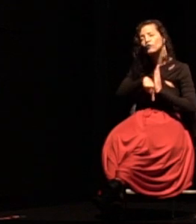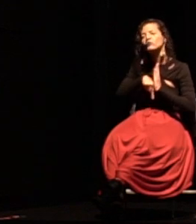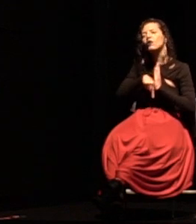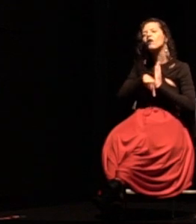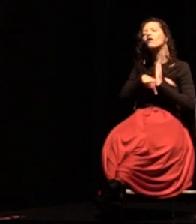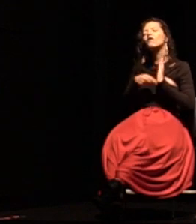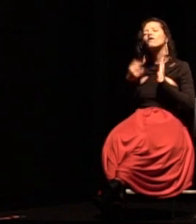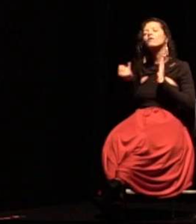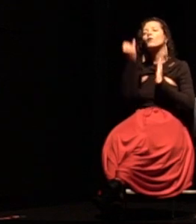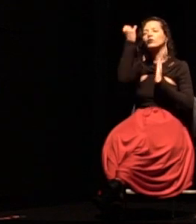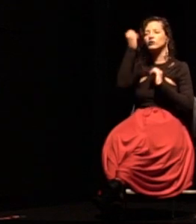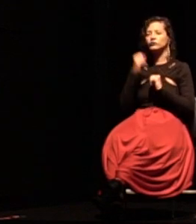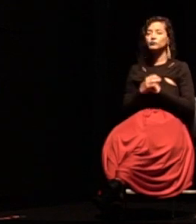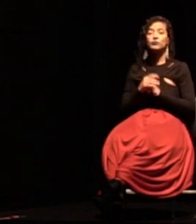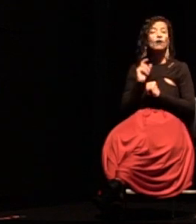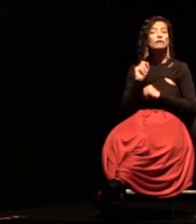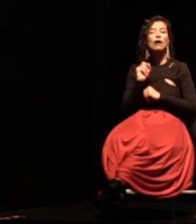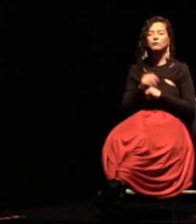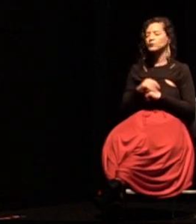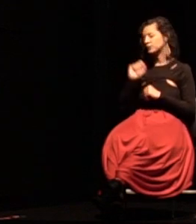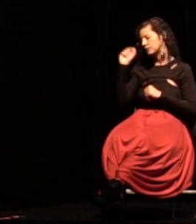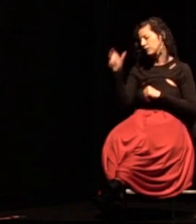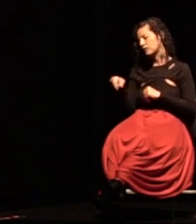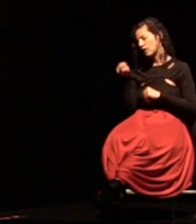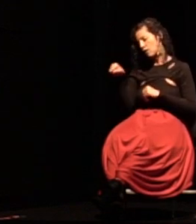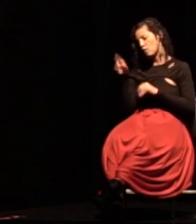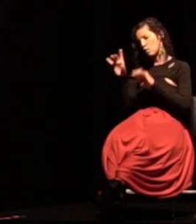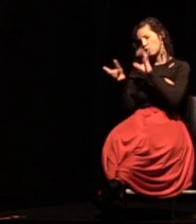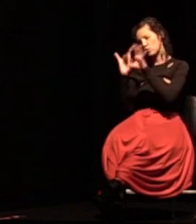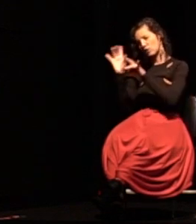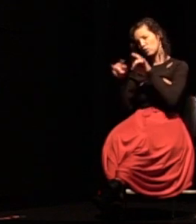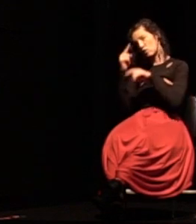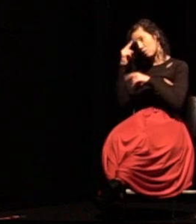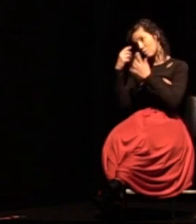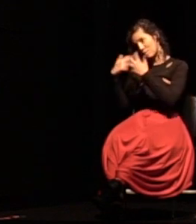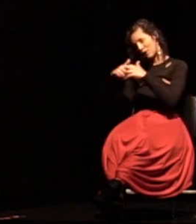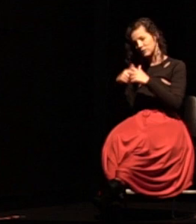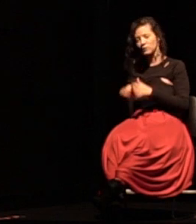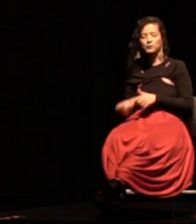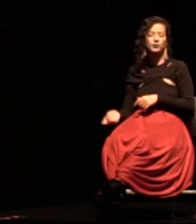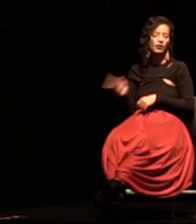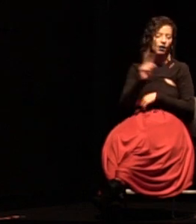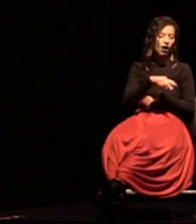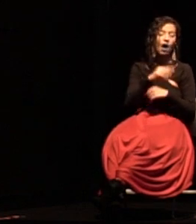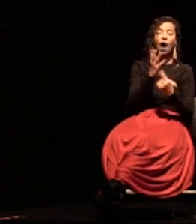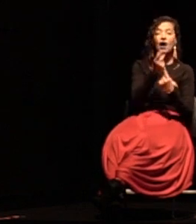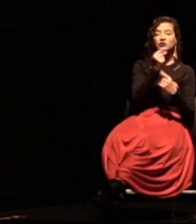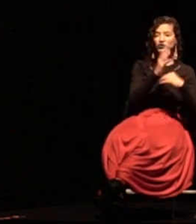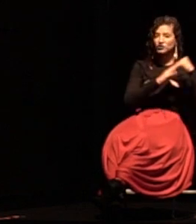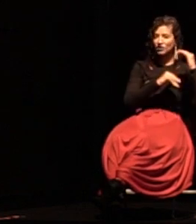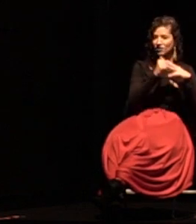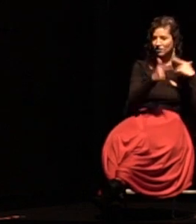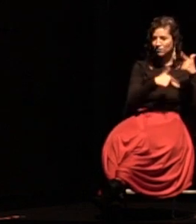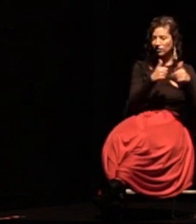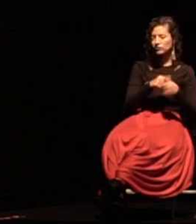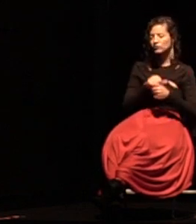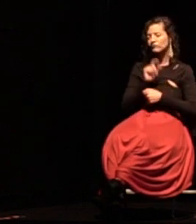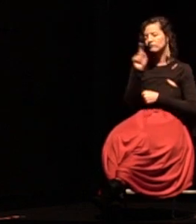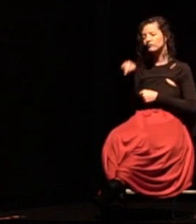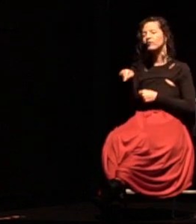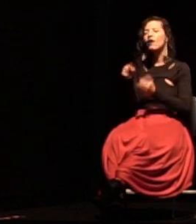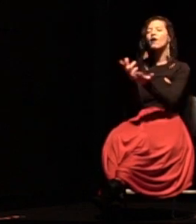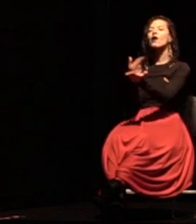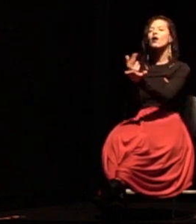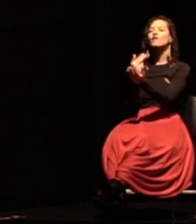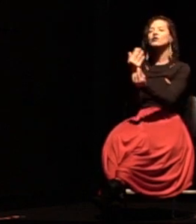os curadores, que então eram os pensadores, e quem estava trabalhando, e as revistas de arte,